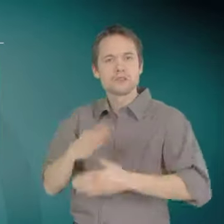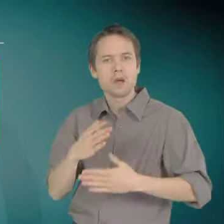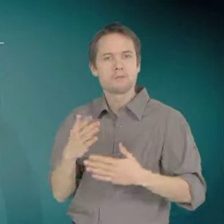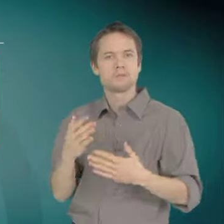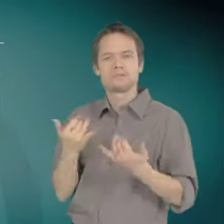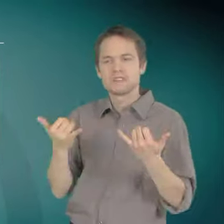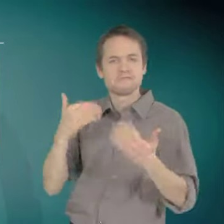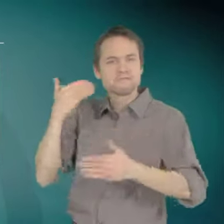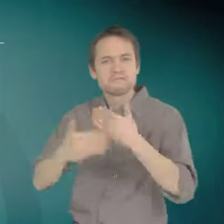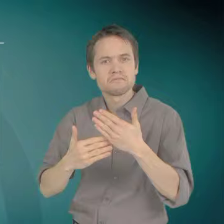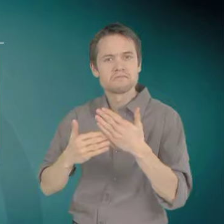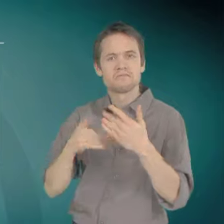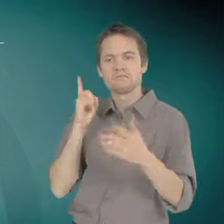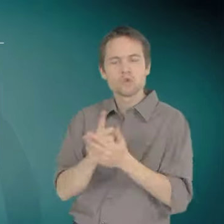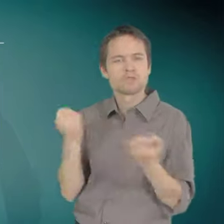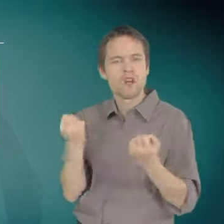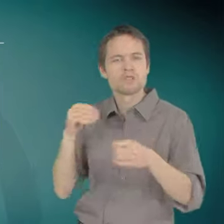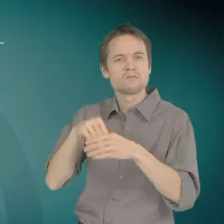aufgaben und ziele die sie erreichen möchte